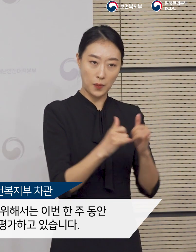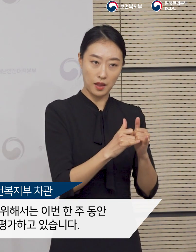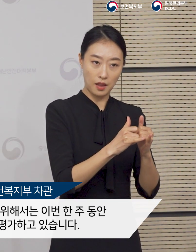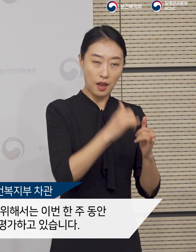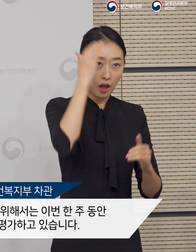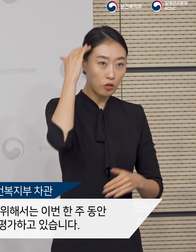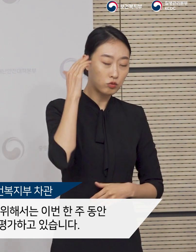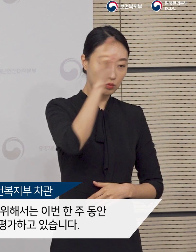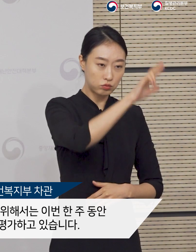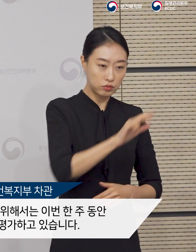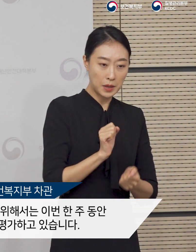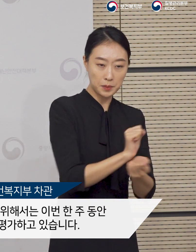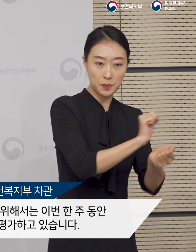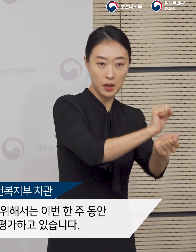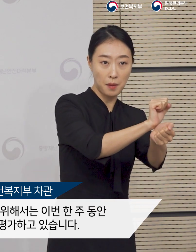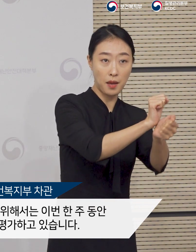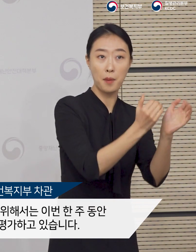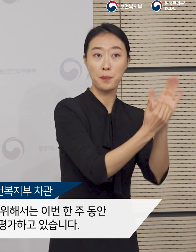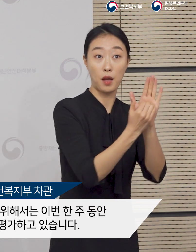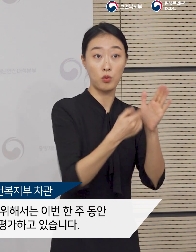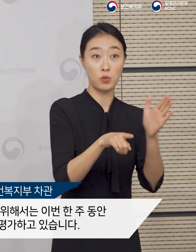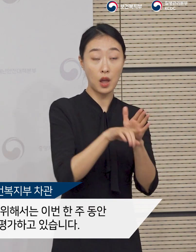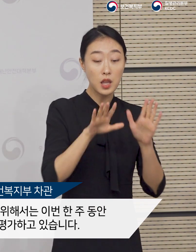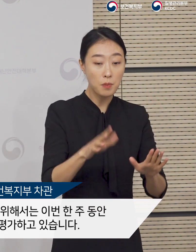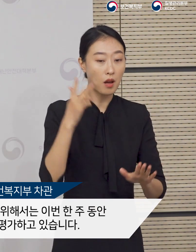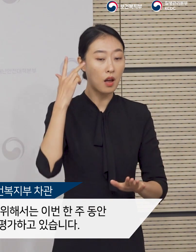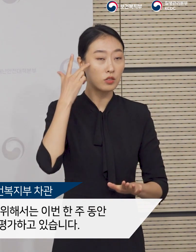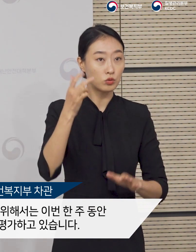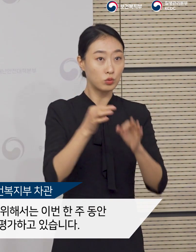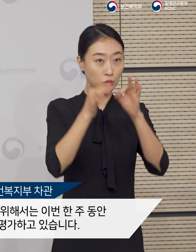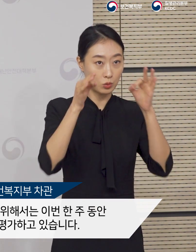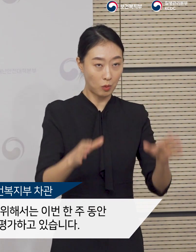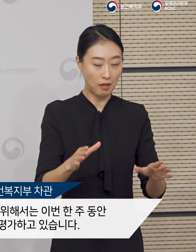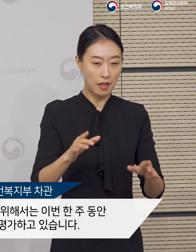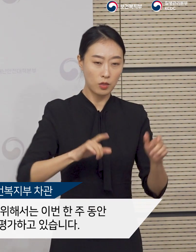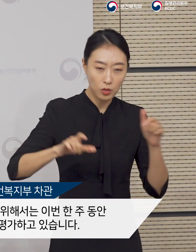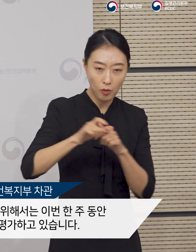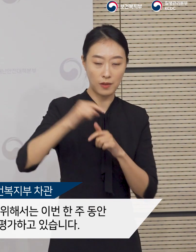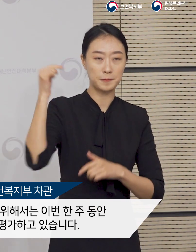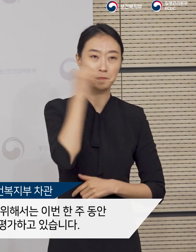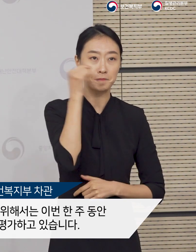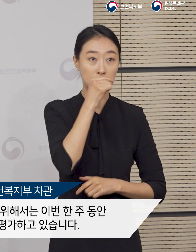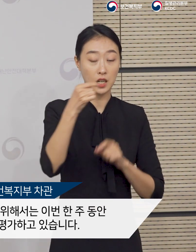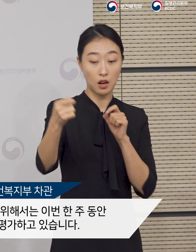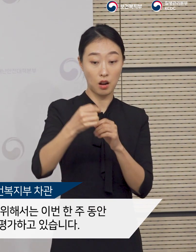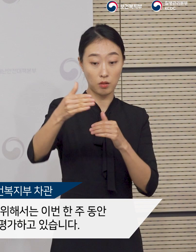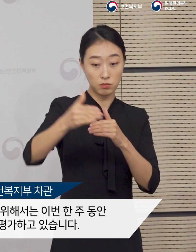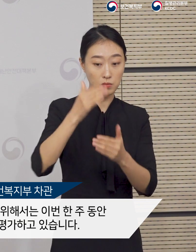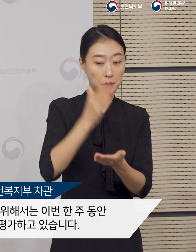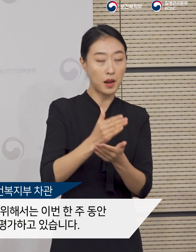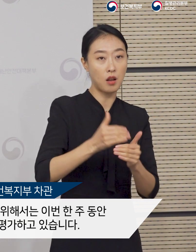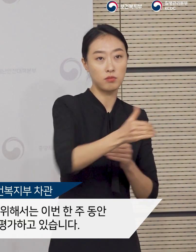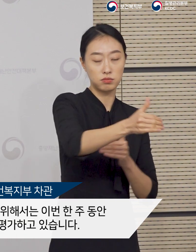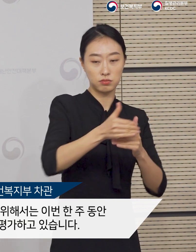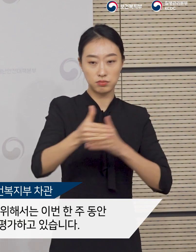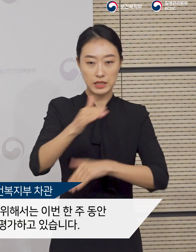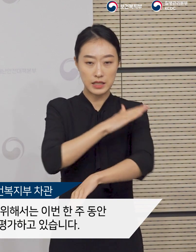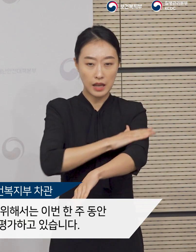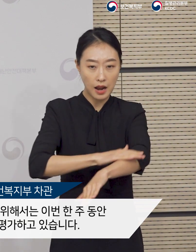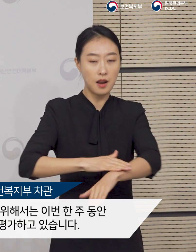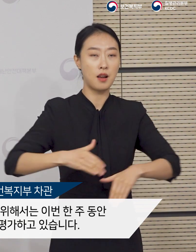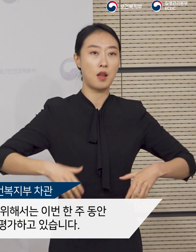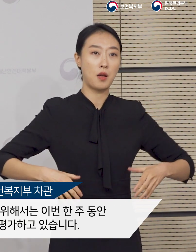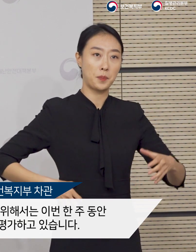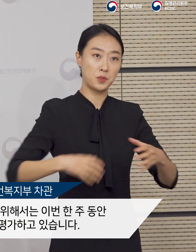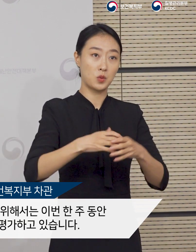수준 차단하기 위해서는 이번 한 주 동안 강화된 사회적 거리두기에 총력을 다해야 한다고 평가하고 있습니다.